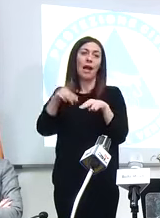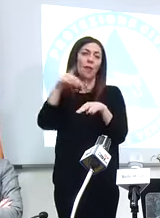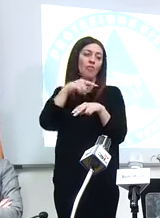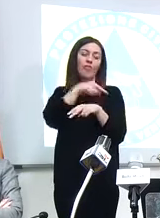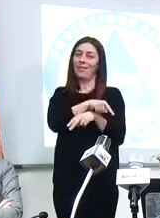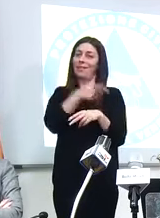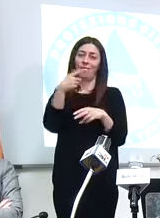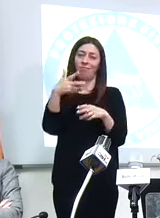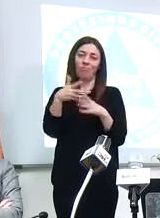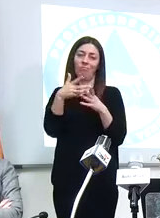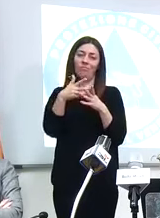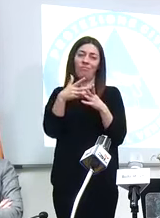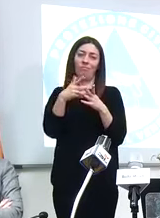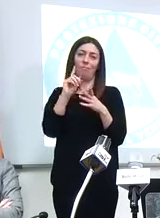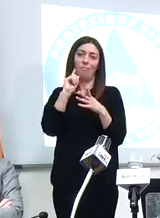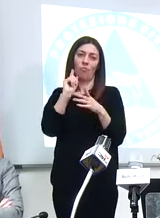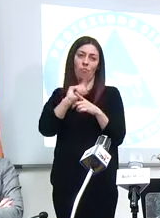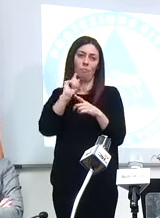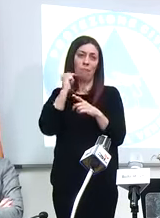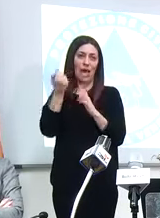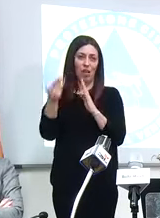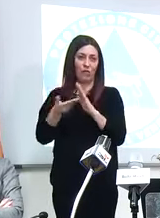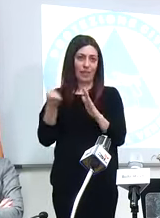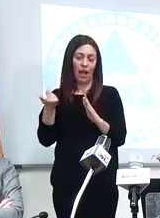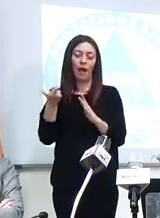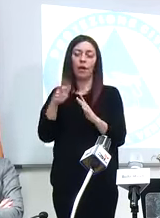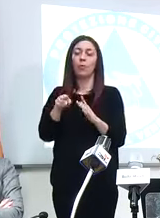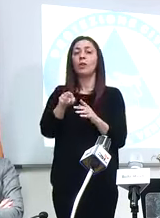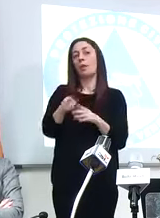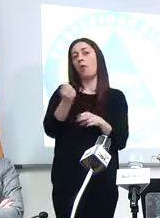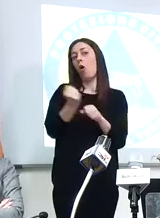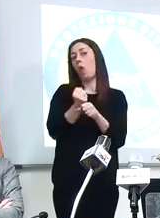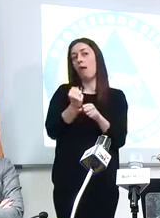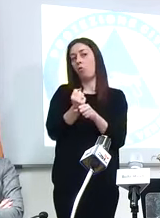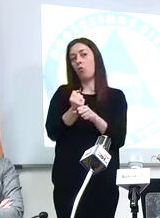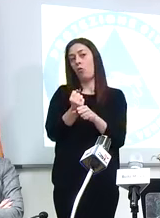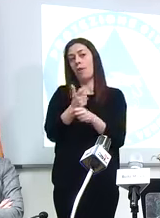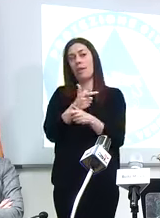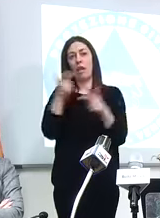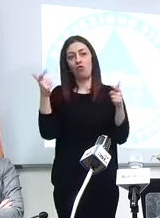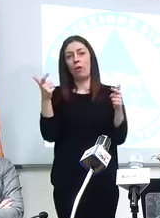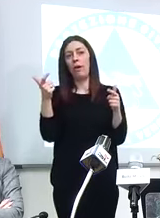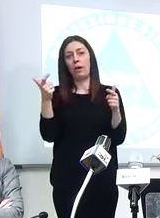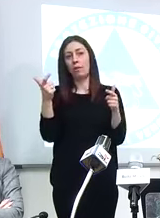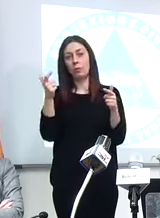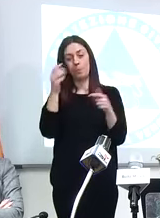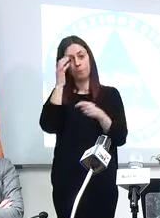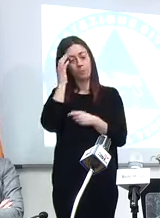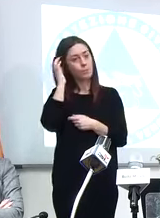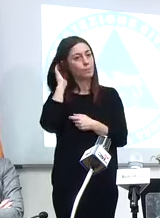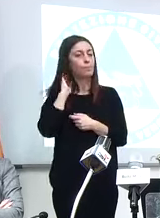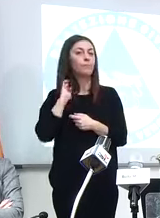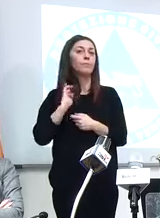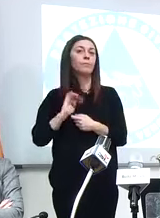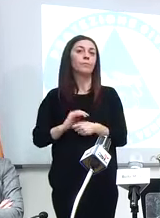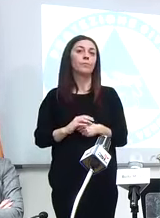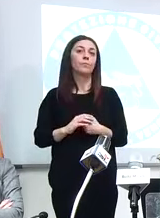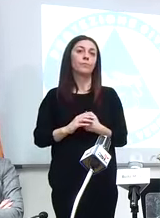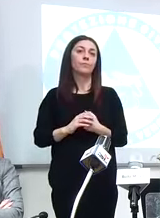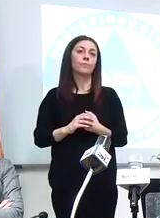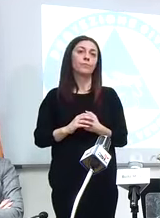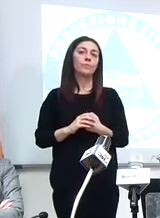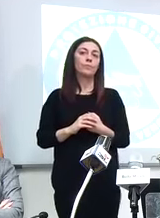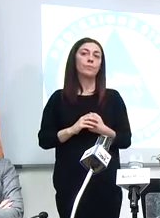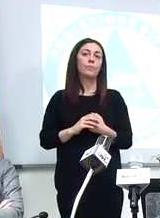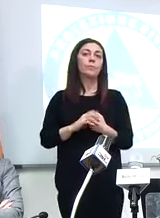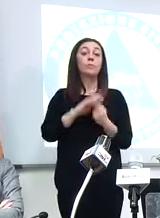costituirebbe, insomma, un lavoro e un aggravio che non ne consente nella facile somministrazione. E poi